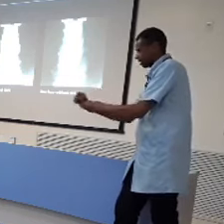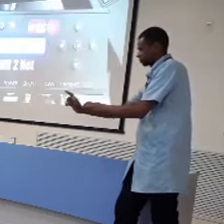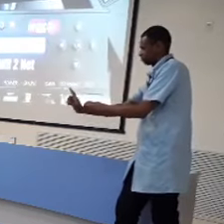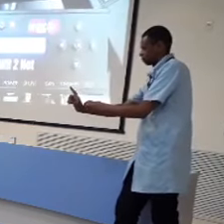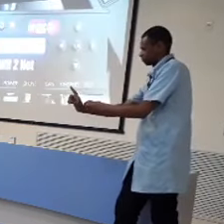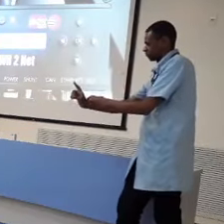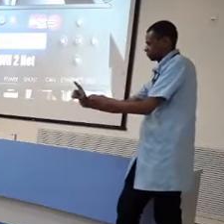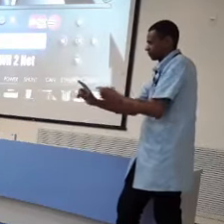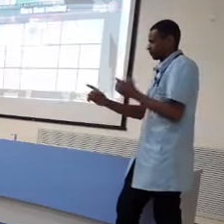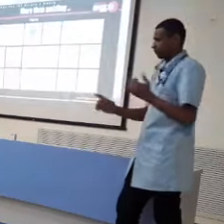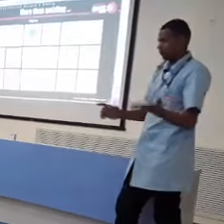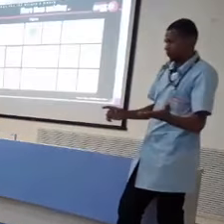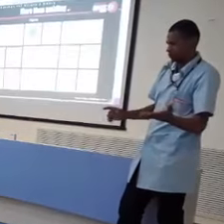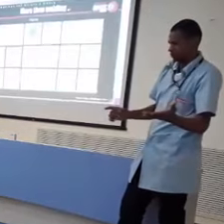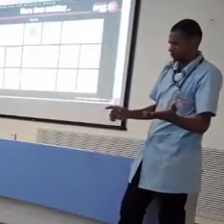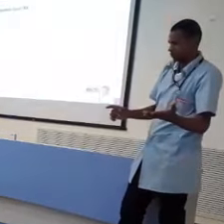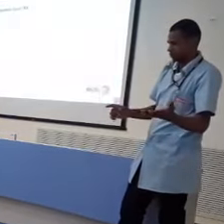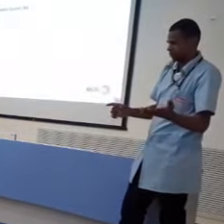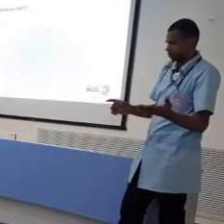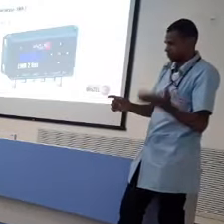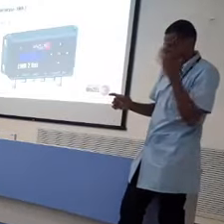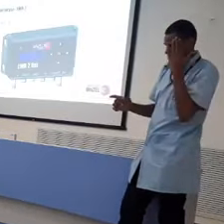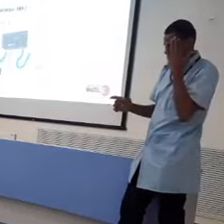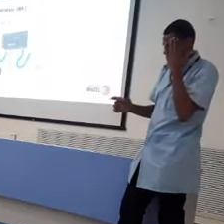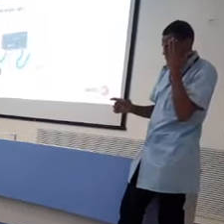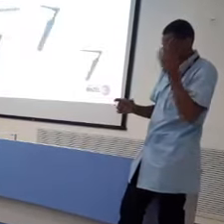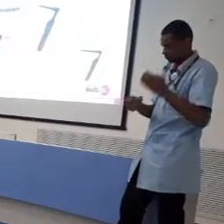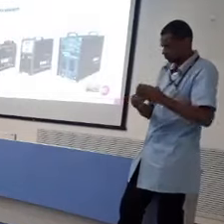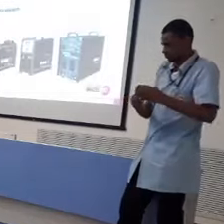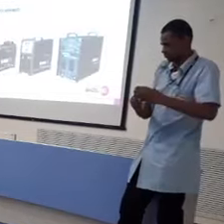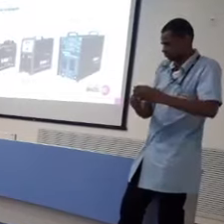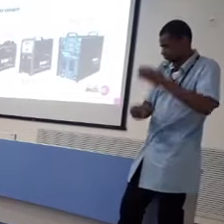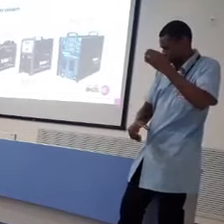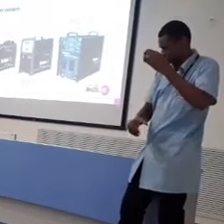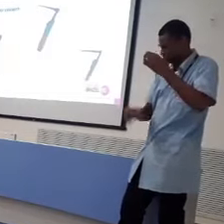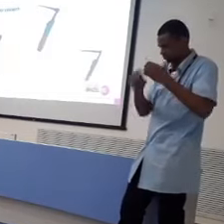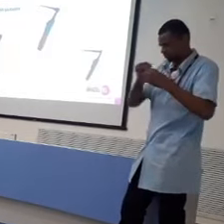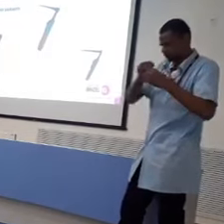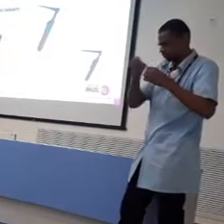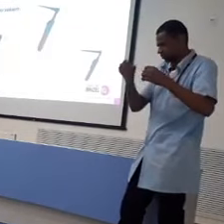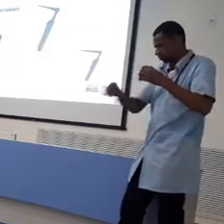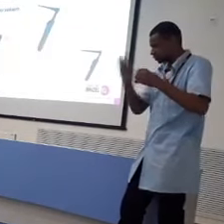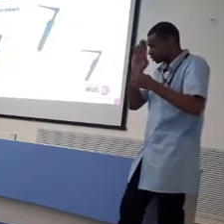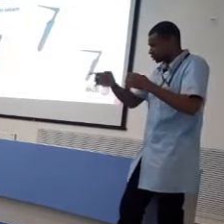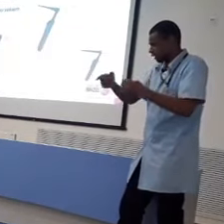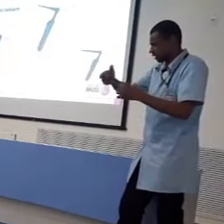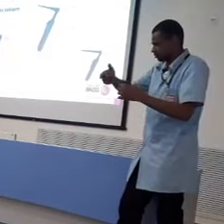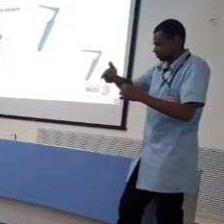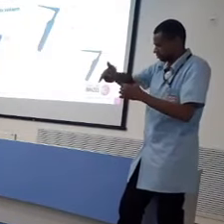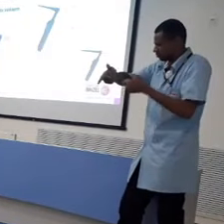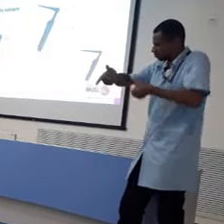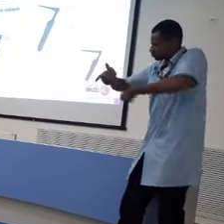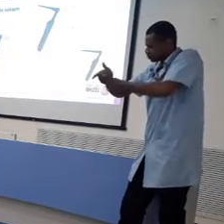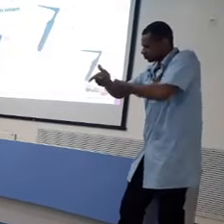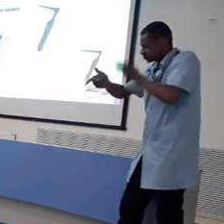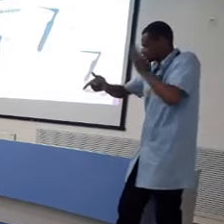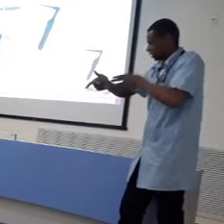você tem o gás. Ele não passa por dentro da máquina. Deixa eu ver se tem a foto da tocha